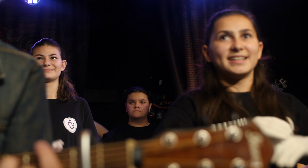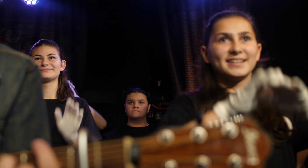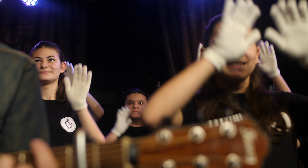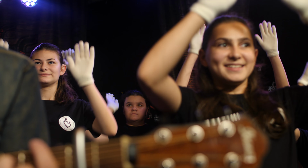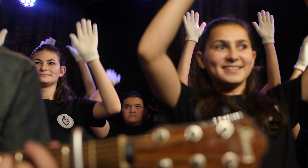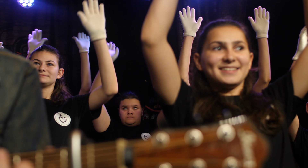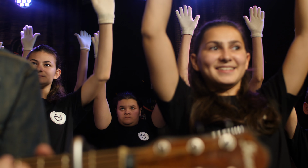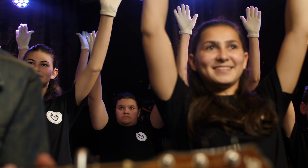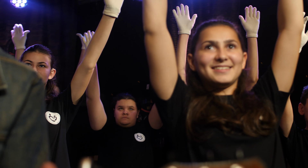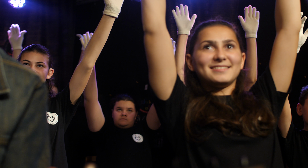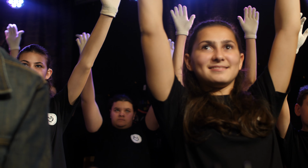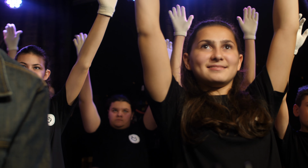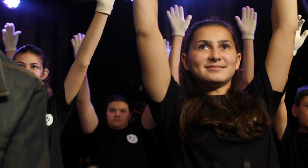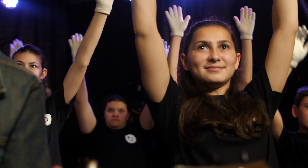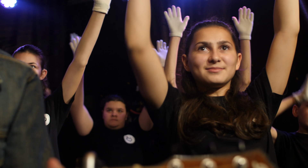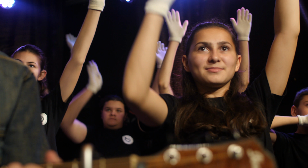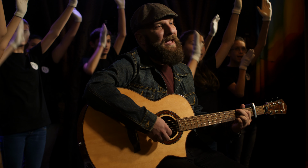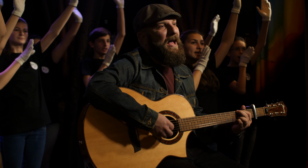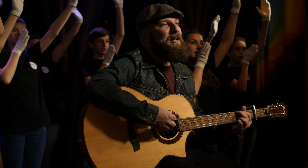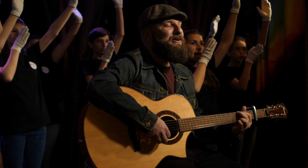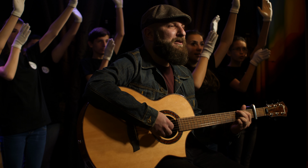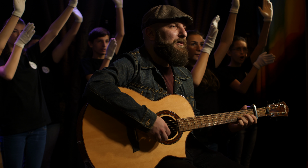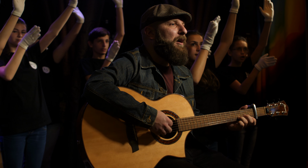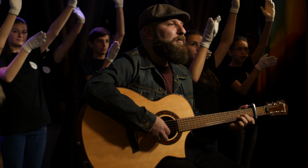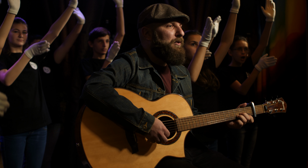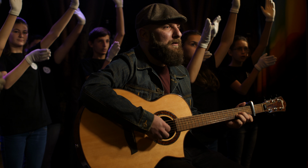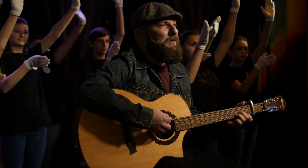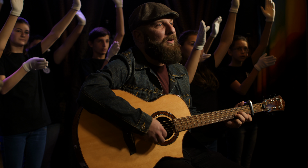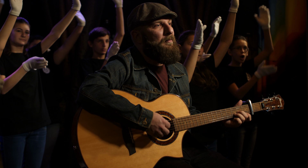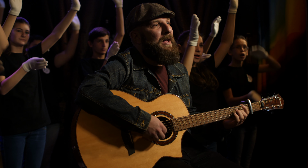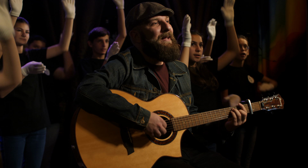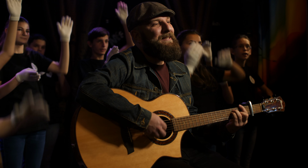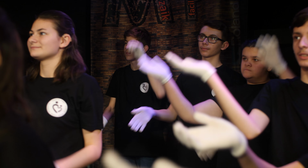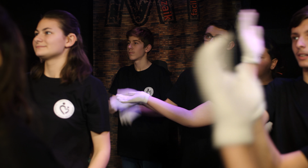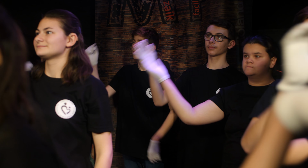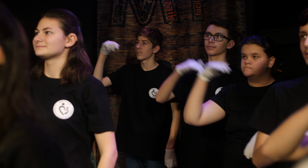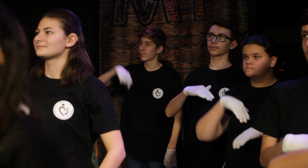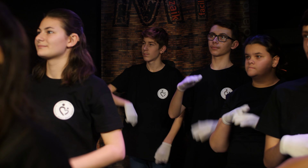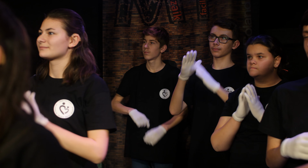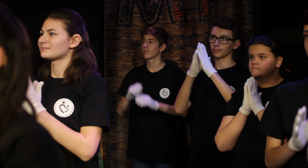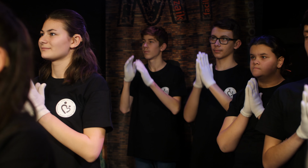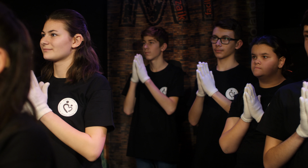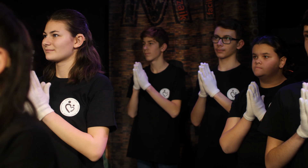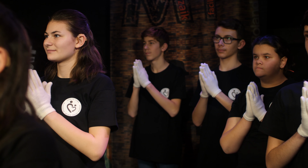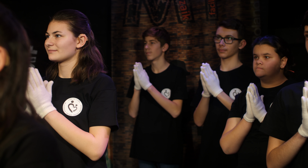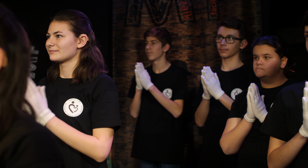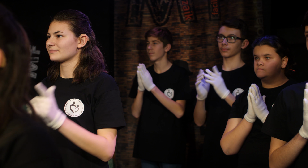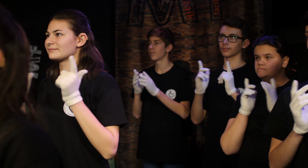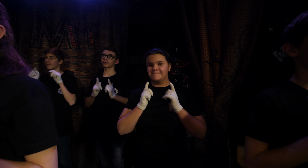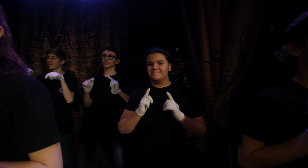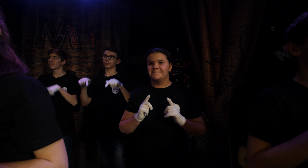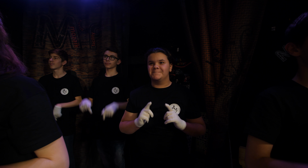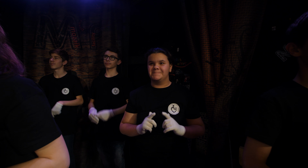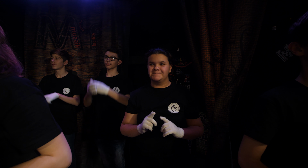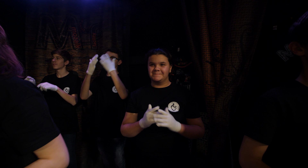Felemelt kezekkel, kiáltozva bondom. Gyere ide kérlek,